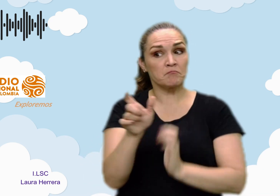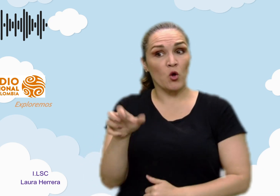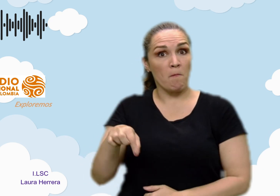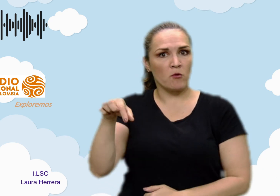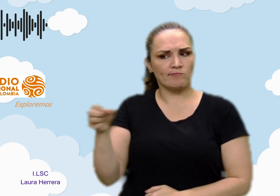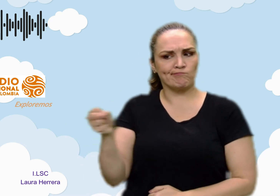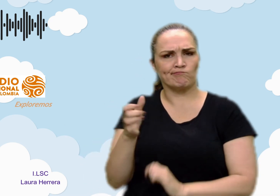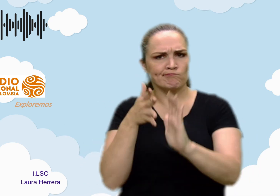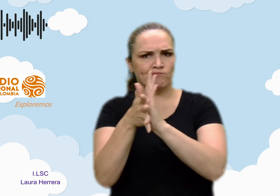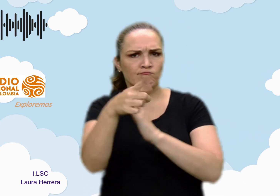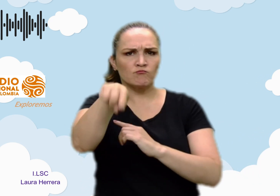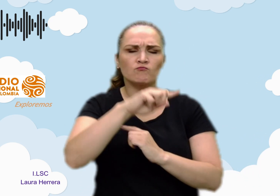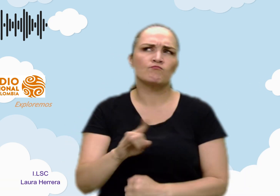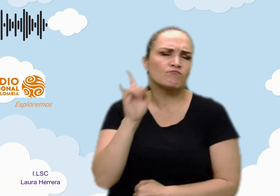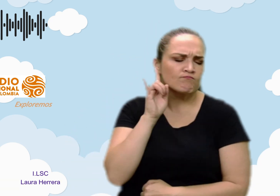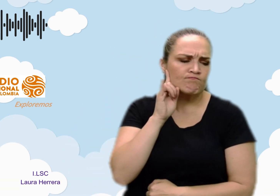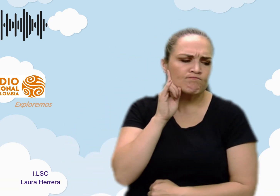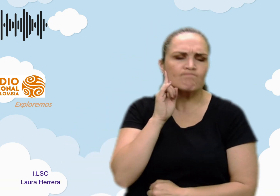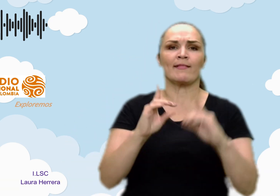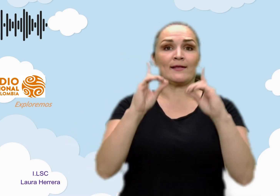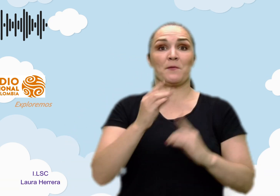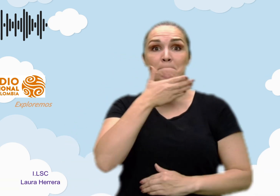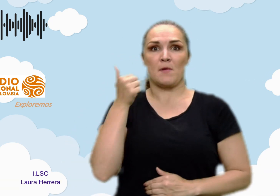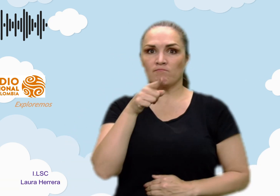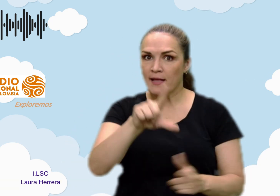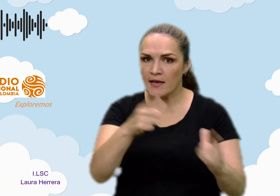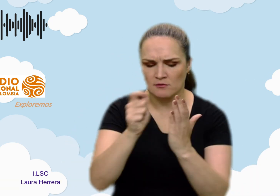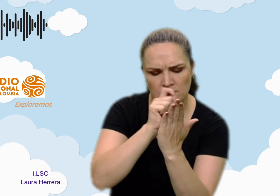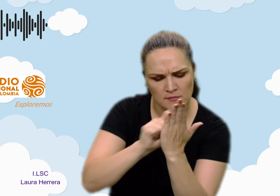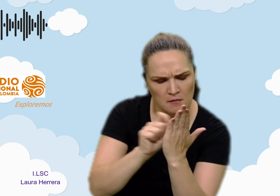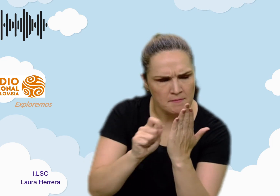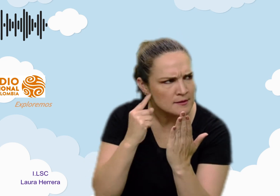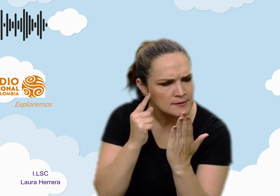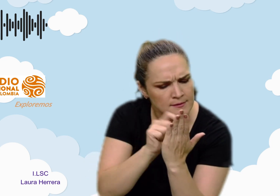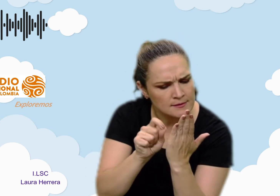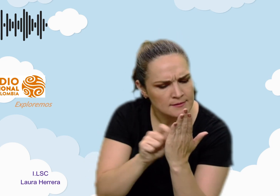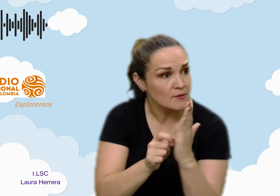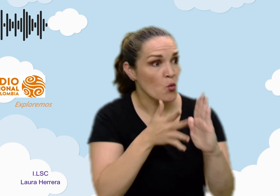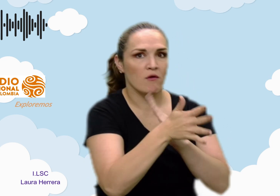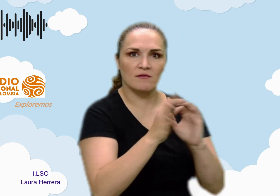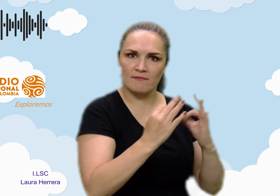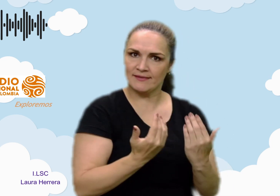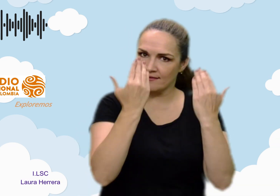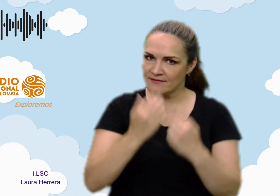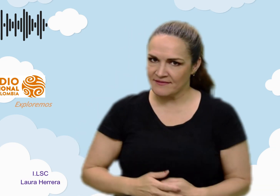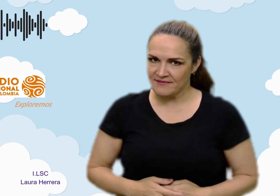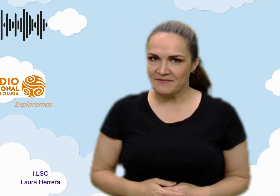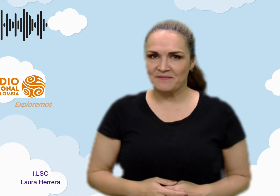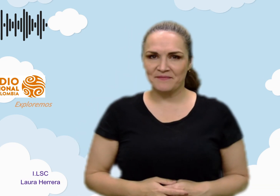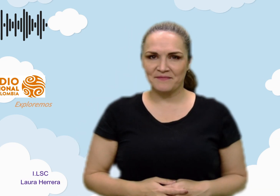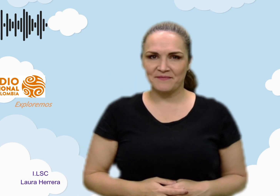Escuchar la voz de un profesional ayudará a tomar mejores decisiones. Aliste papel y lápiz para que le cuente a la